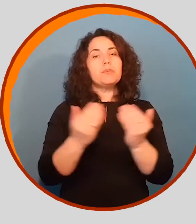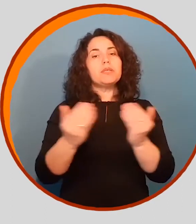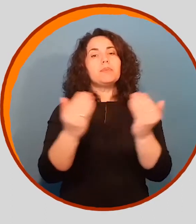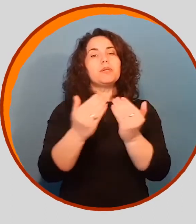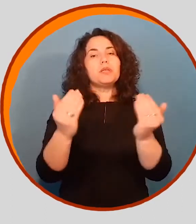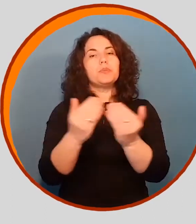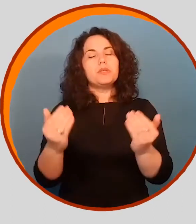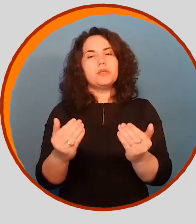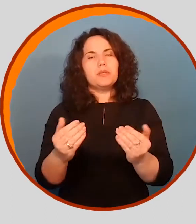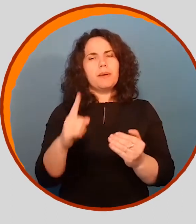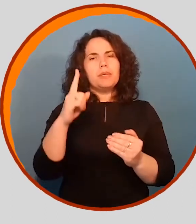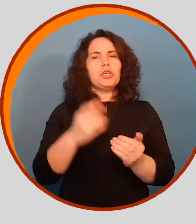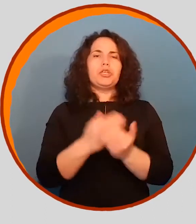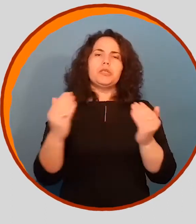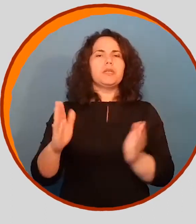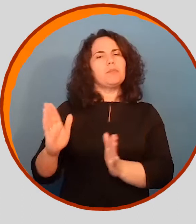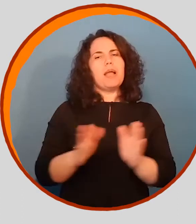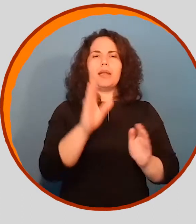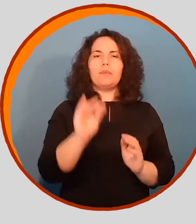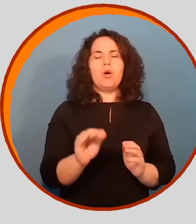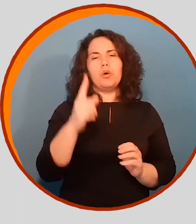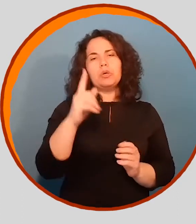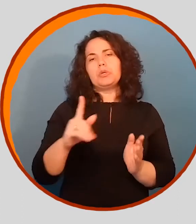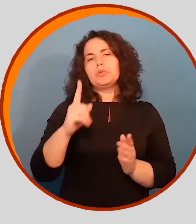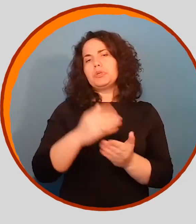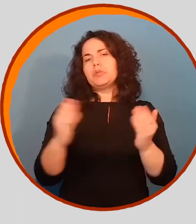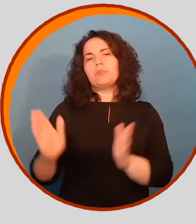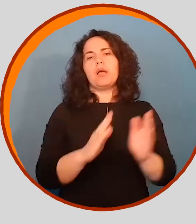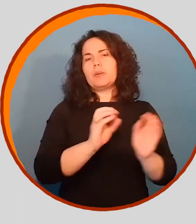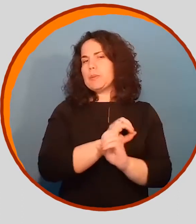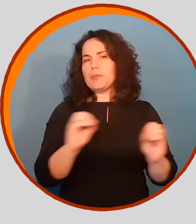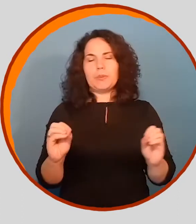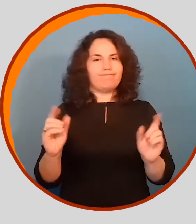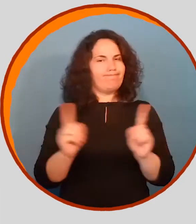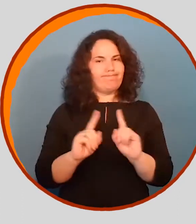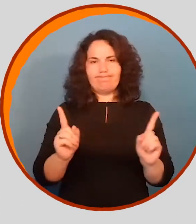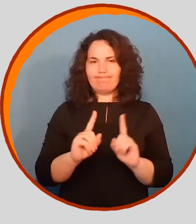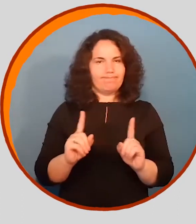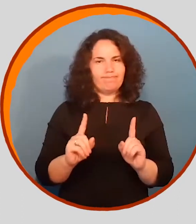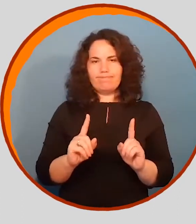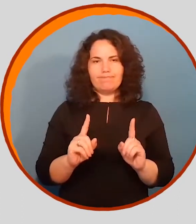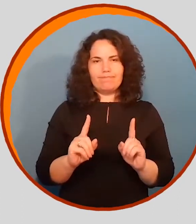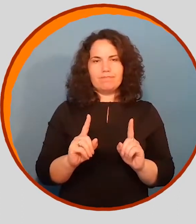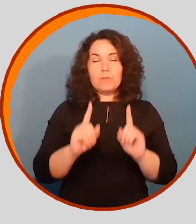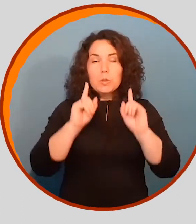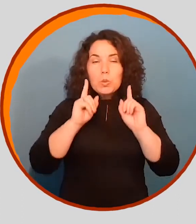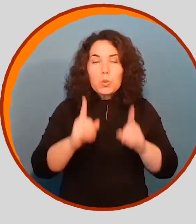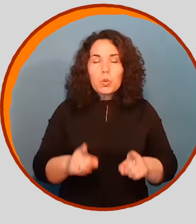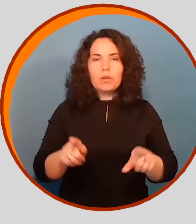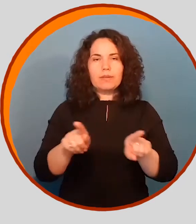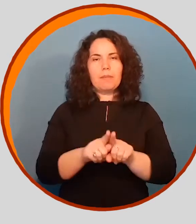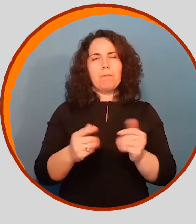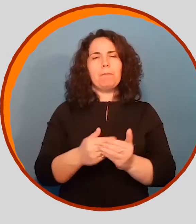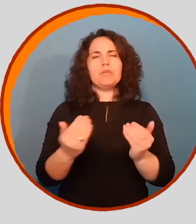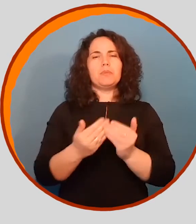është e përditshme dhe nuk është që thyhet apo prishet në rrethana të caktuara sipas humorit të